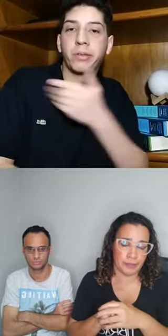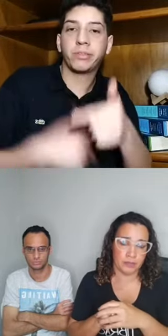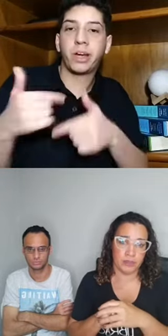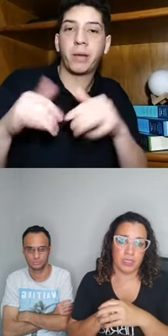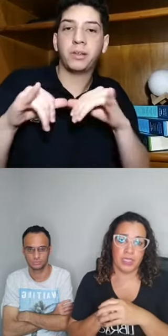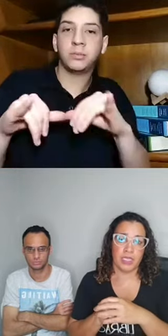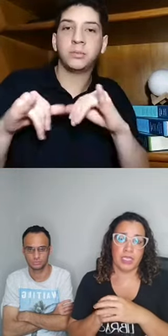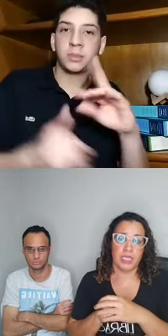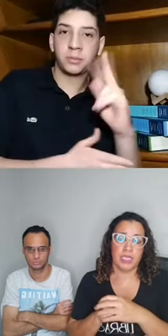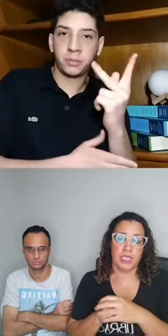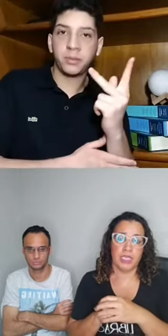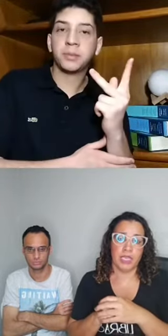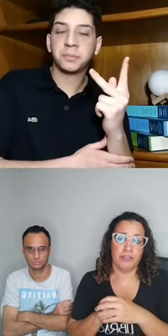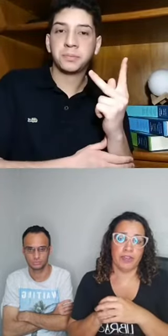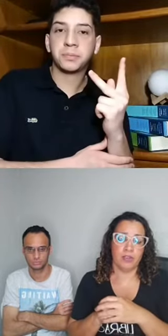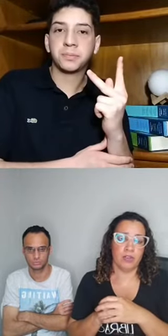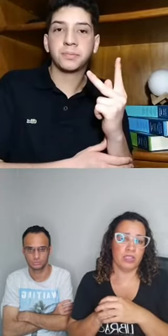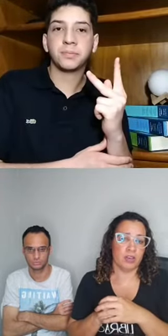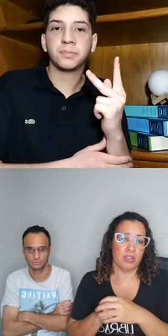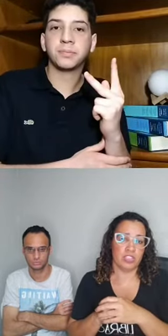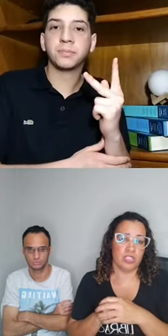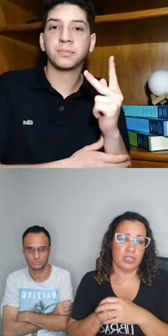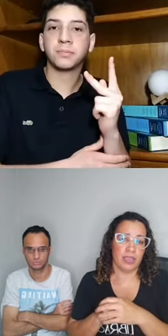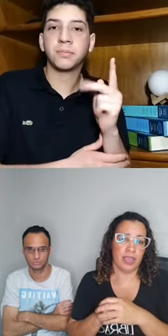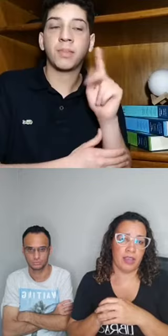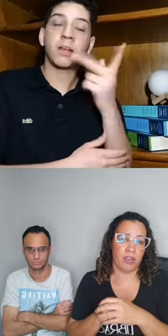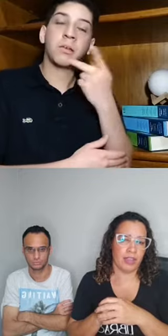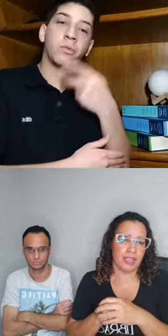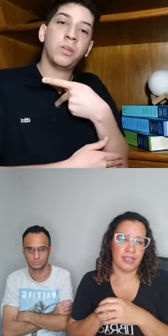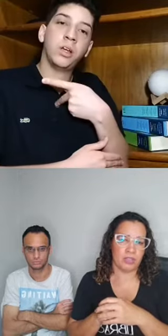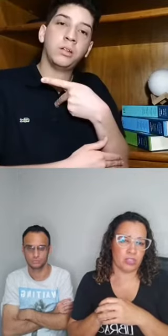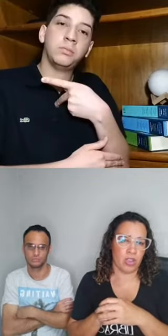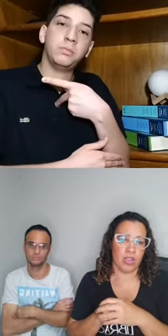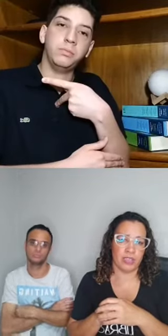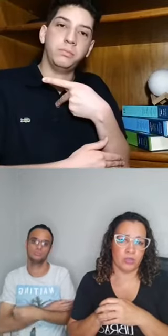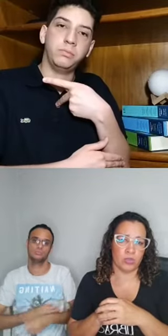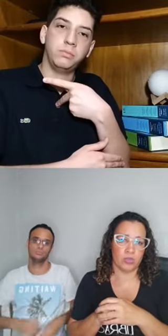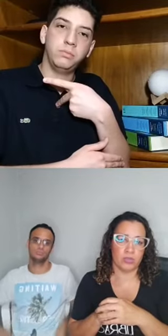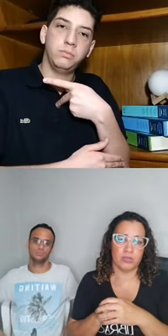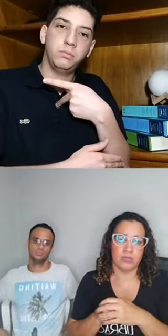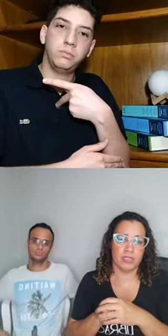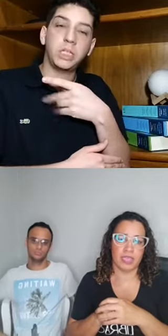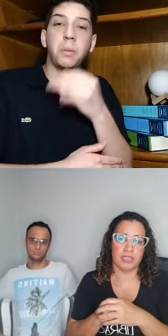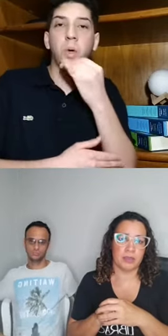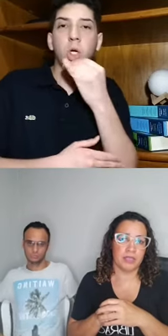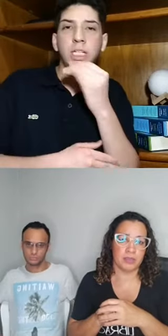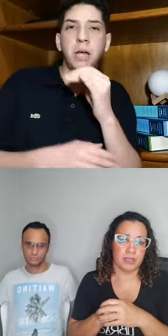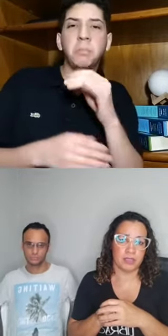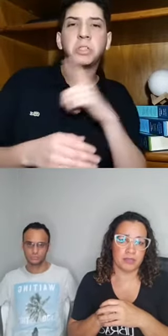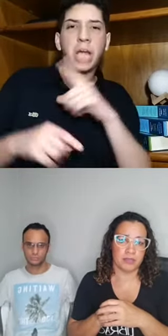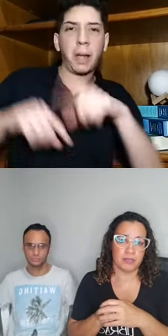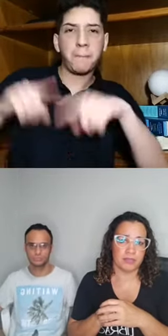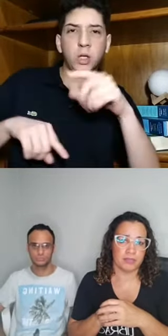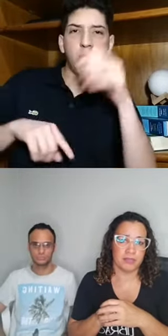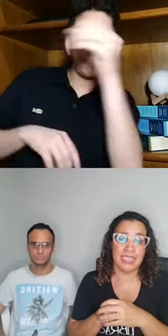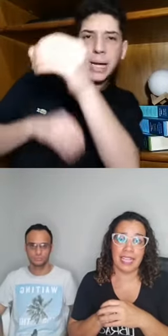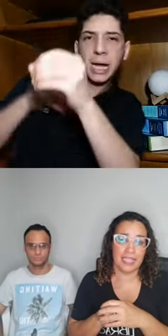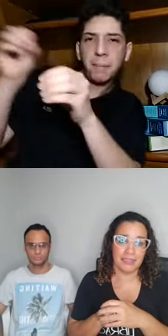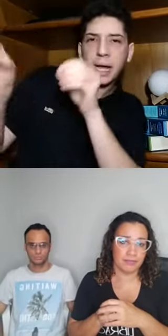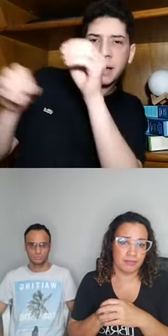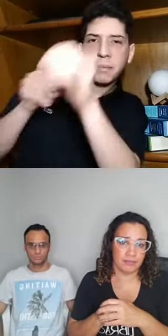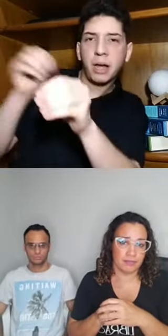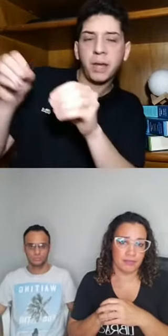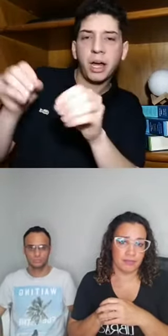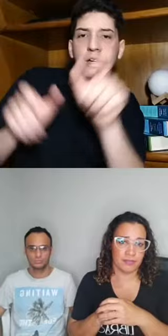BH e ele falou que na hora de colocar aqui no estoque e tudo, ninguém sabe Libras.